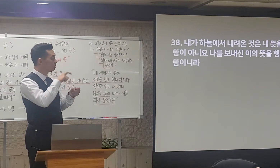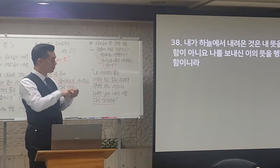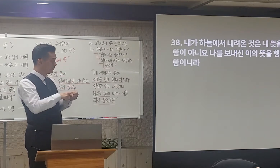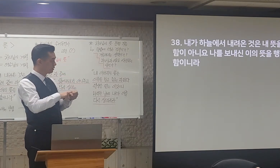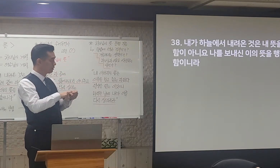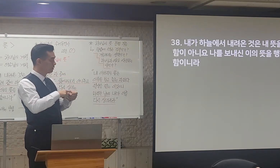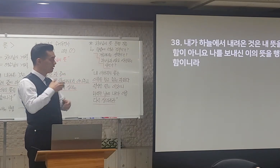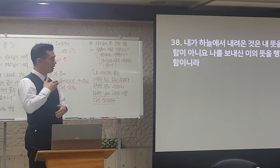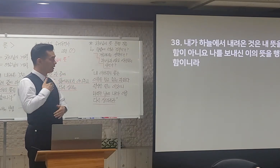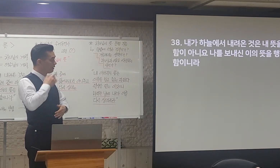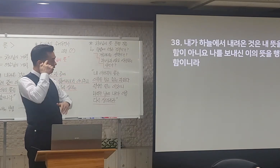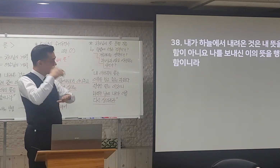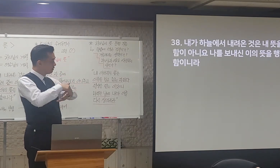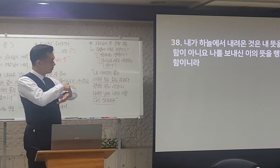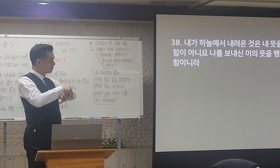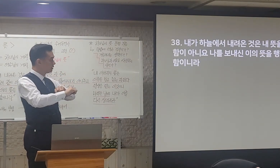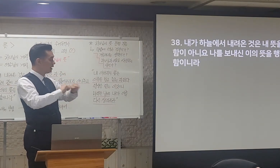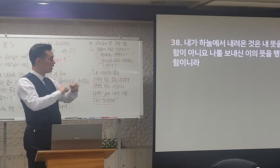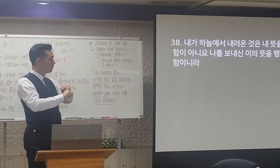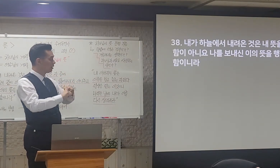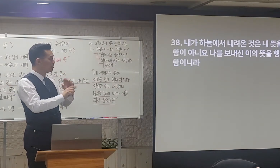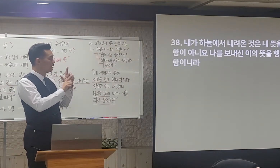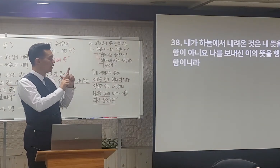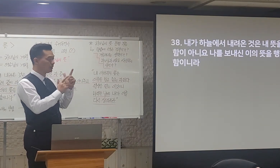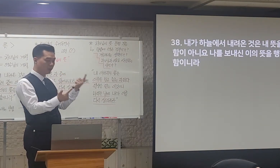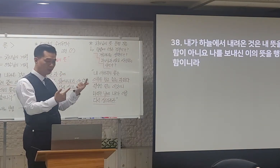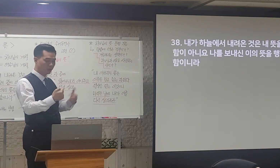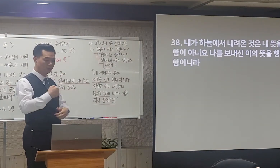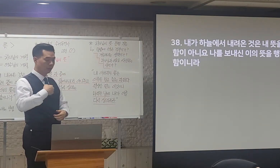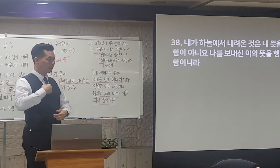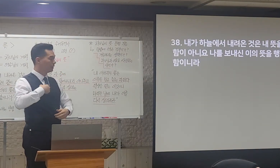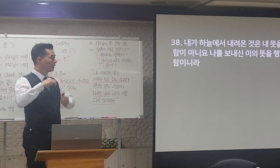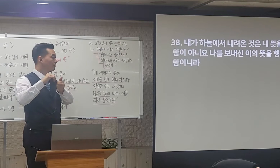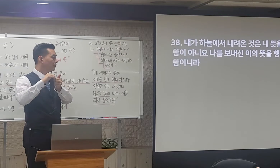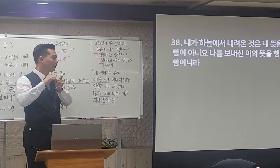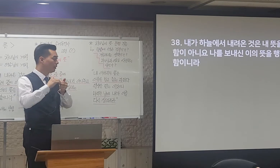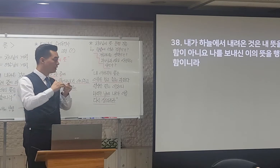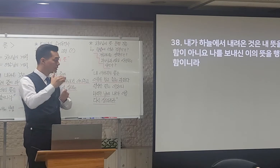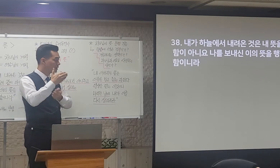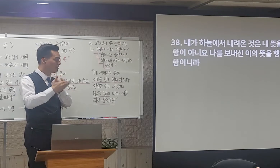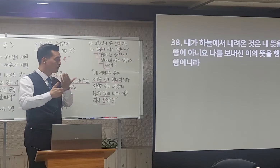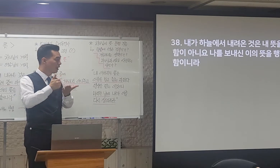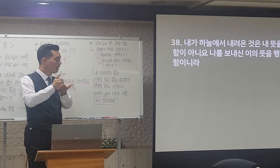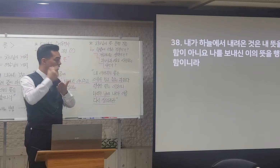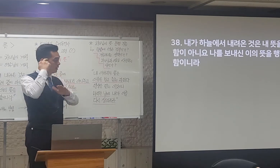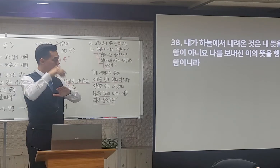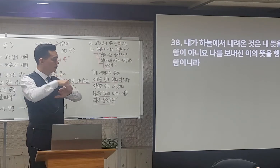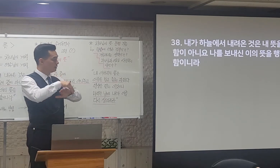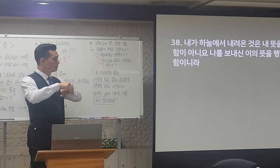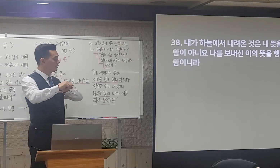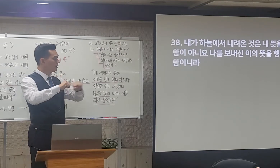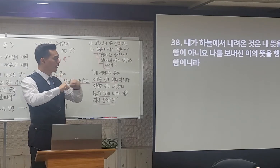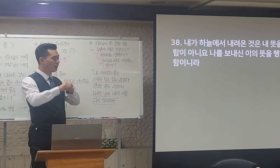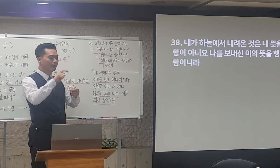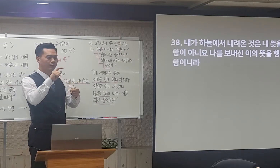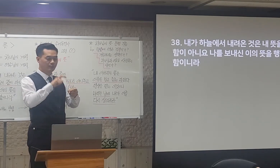것은 내 뜻을 행하려 함이 아니요 나를 보내신 이의 뜻을 행하려